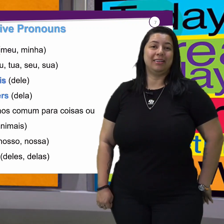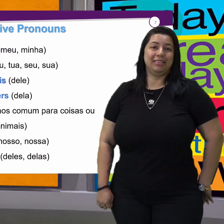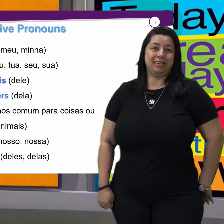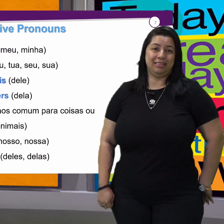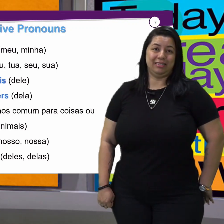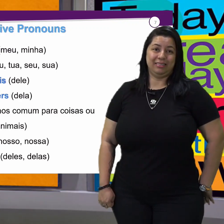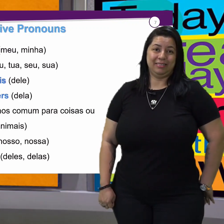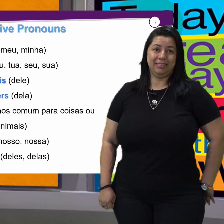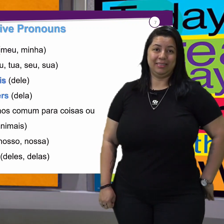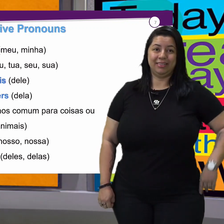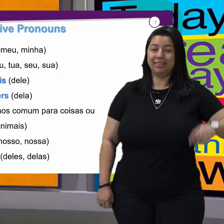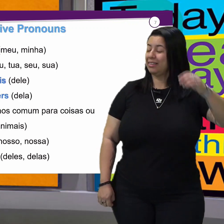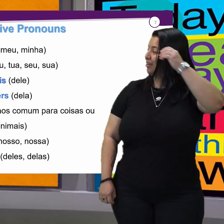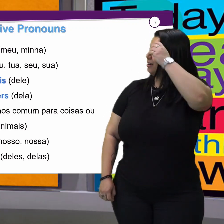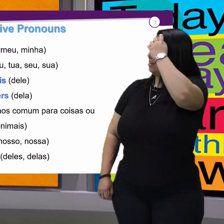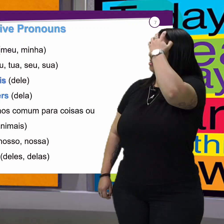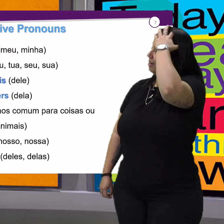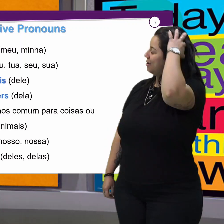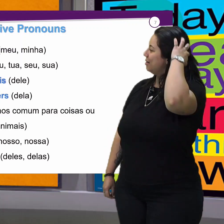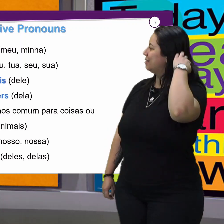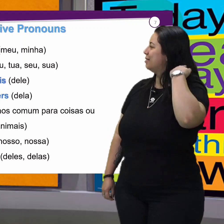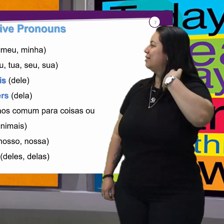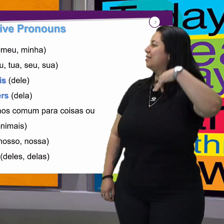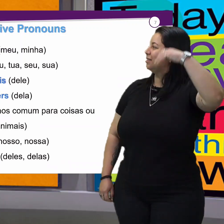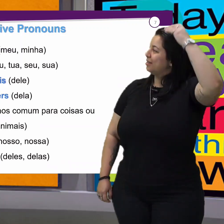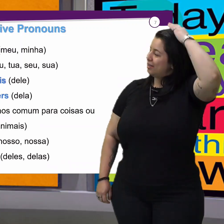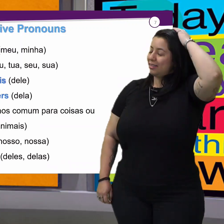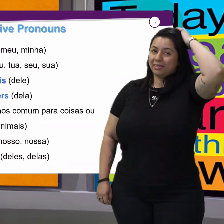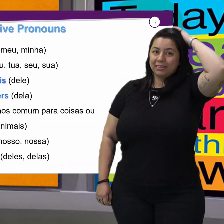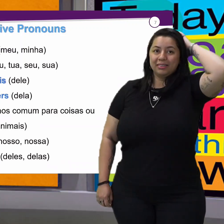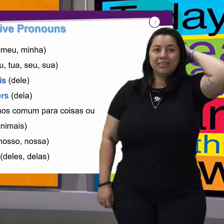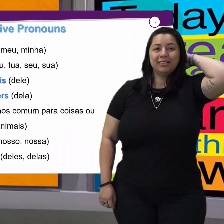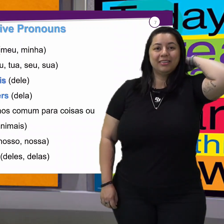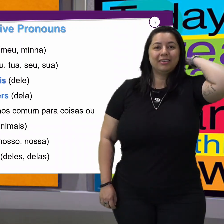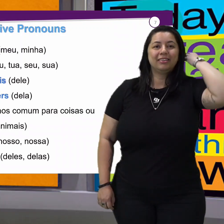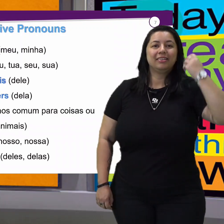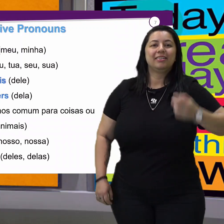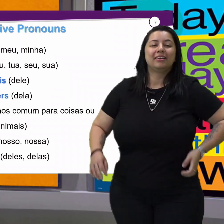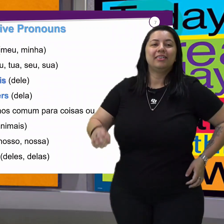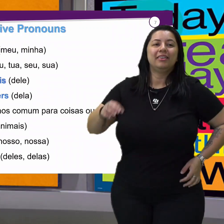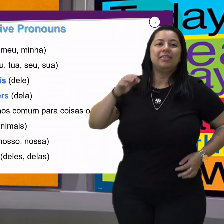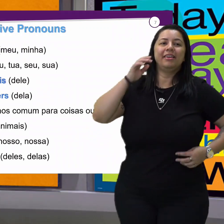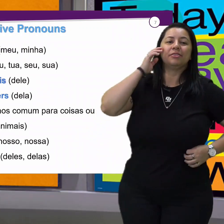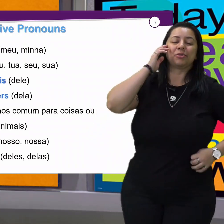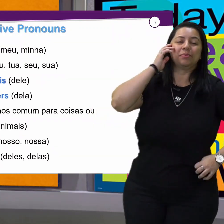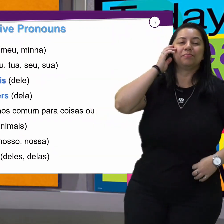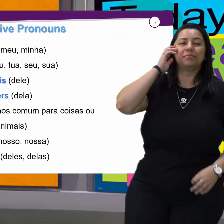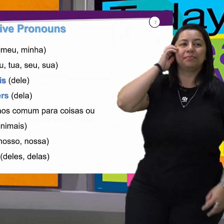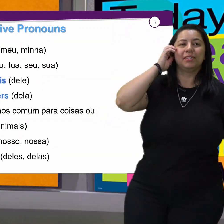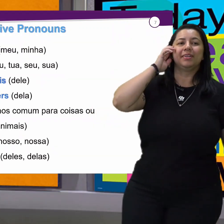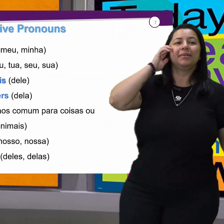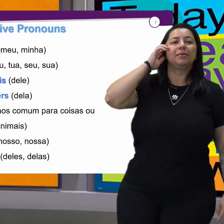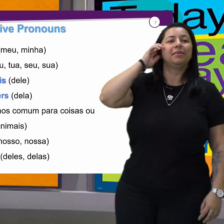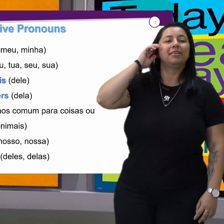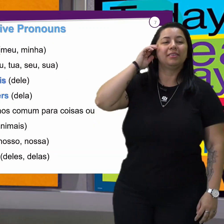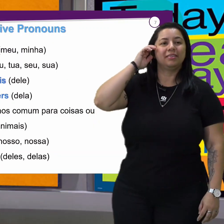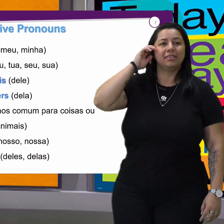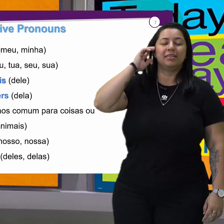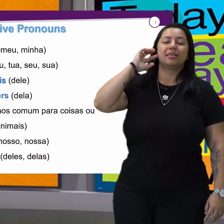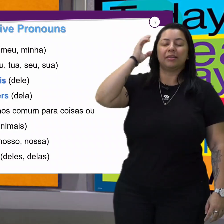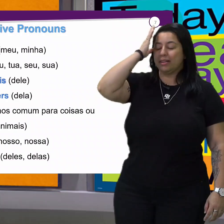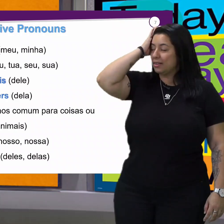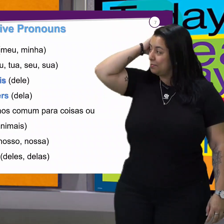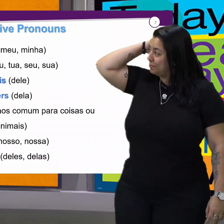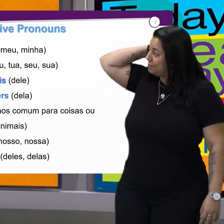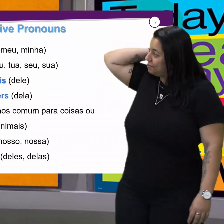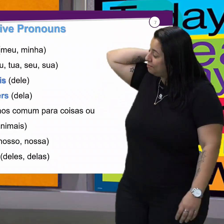saberem a existência dessas palavras, a posição delas na frase e saber que elas vão ser usadas como posse. Nesse sentido de